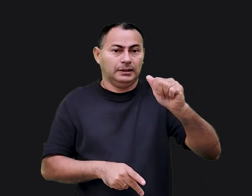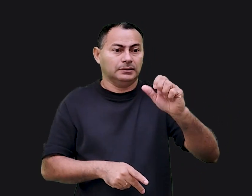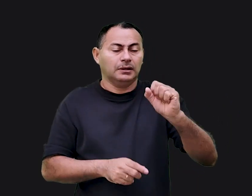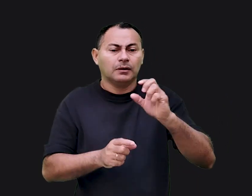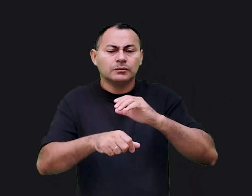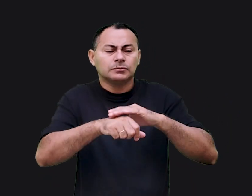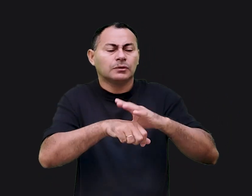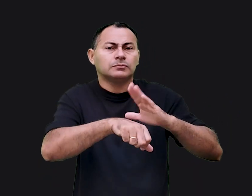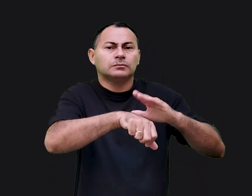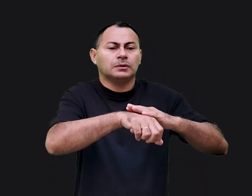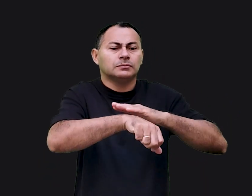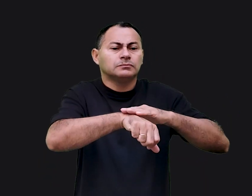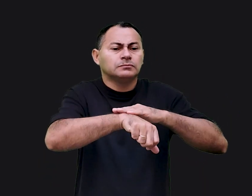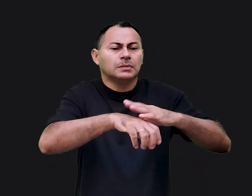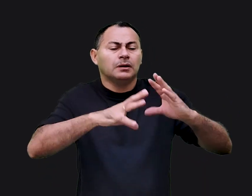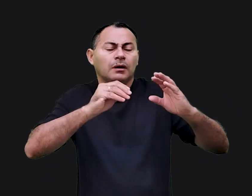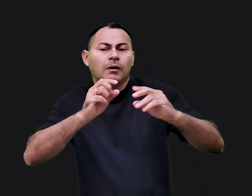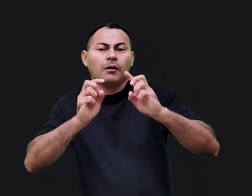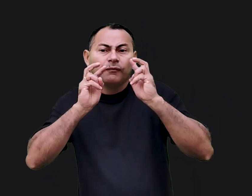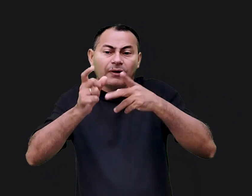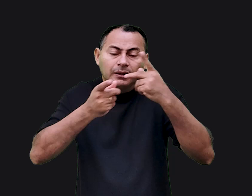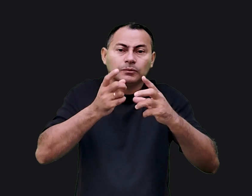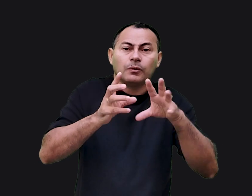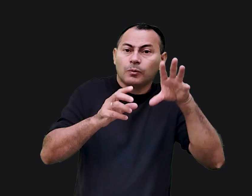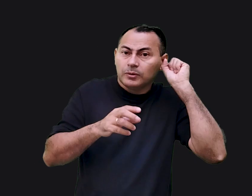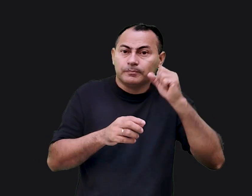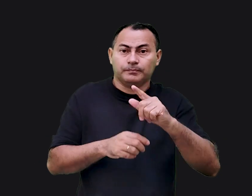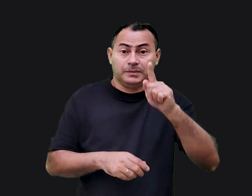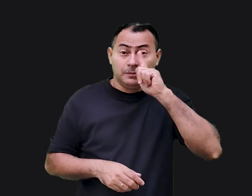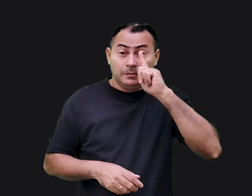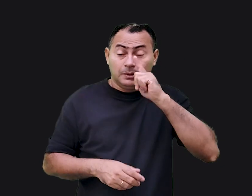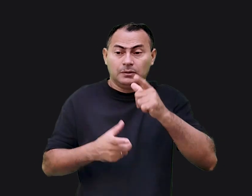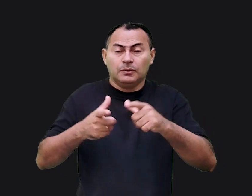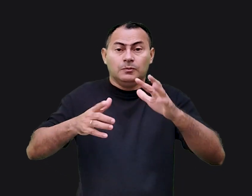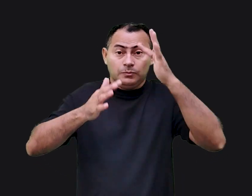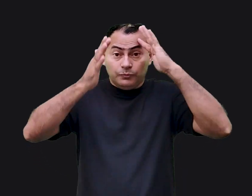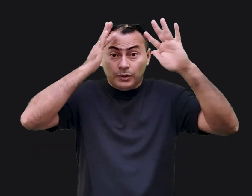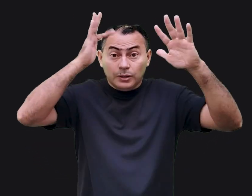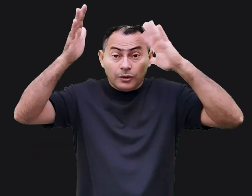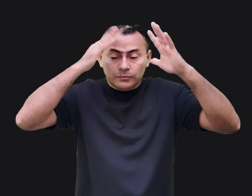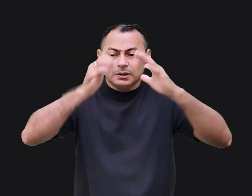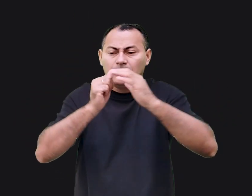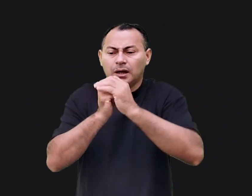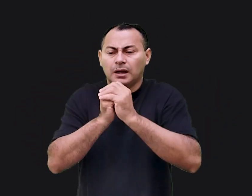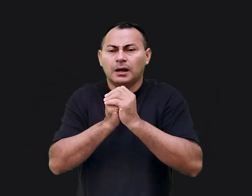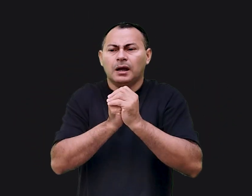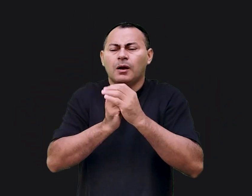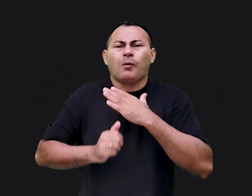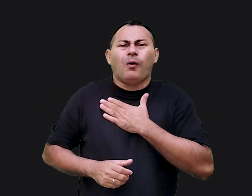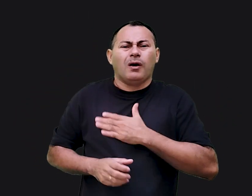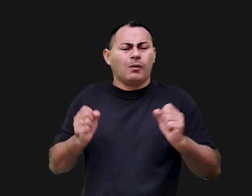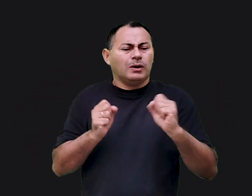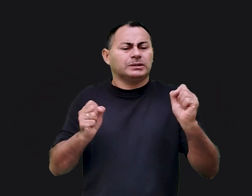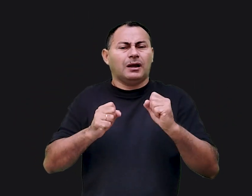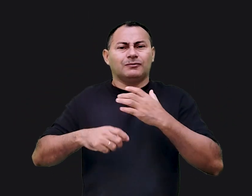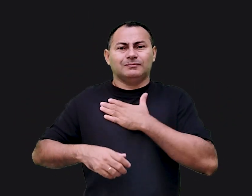apenas conversando falando ou ouvindo os gregos foram grandes filósofos e adoravam debater e discutir conceitos